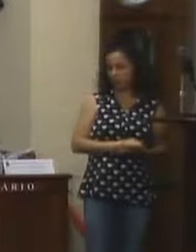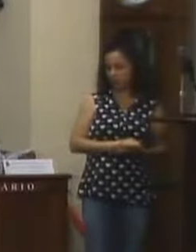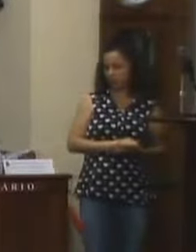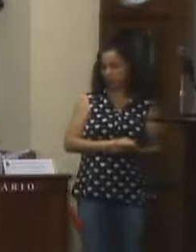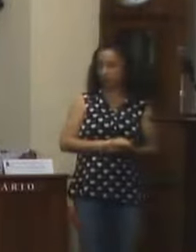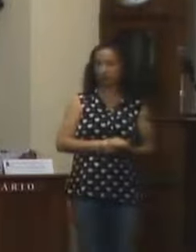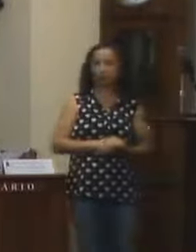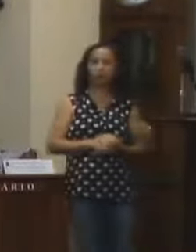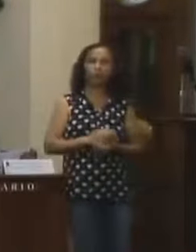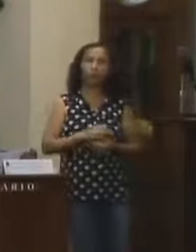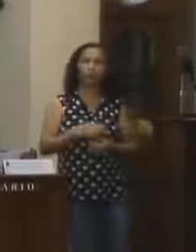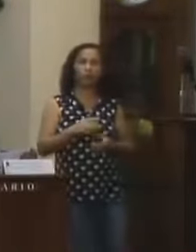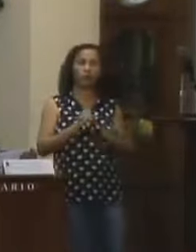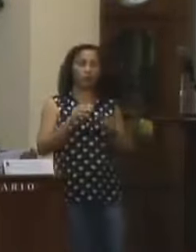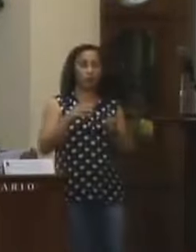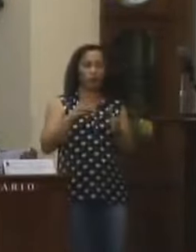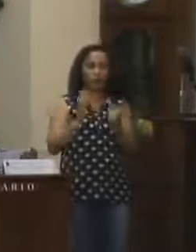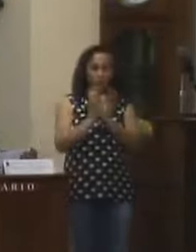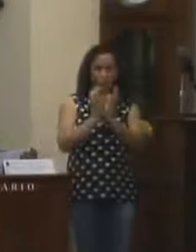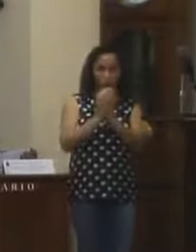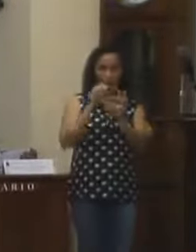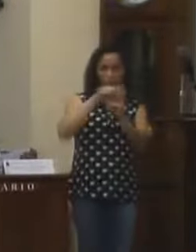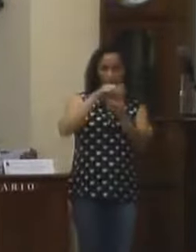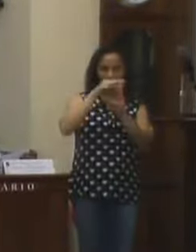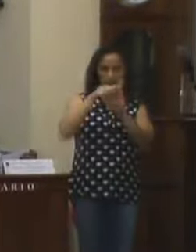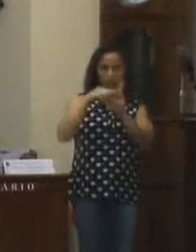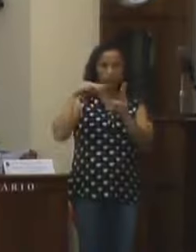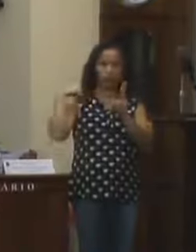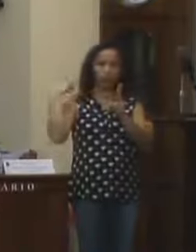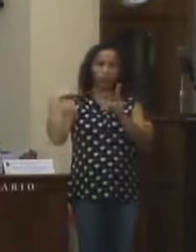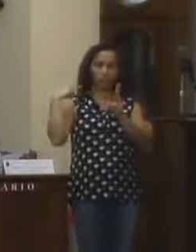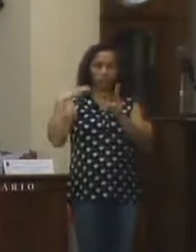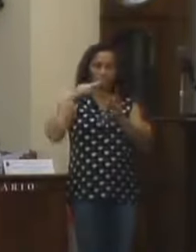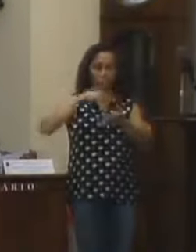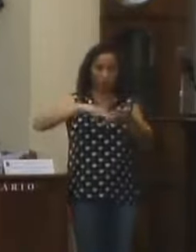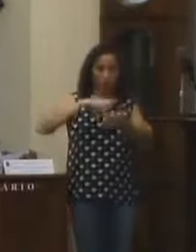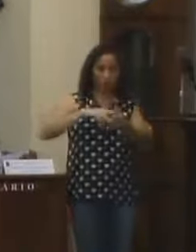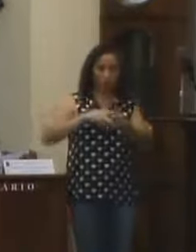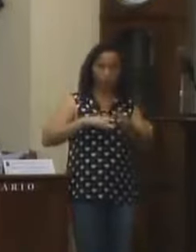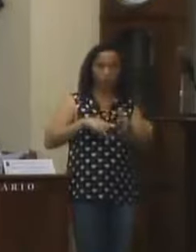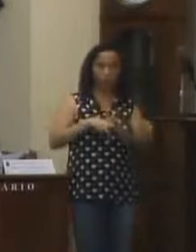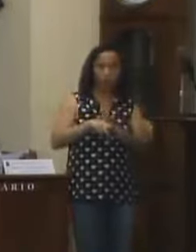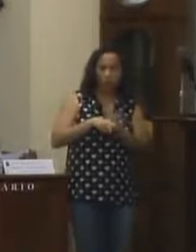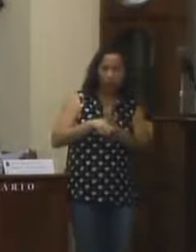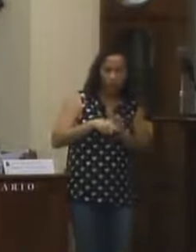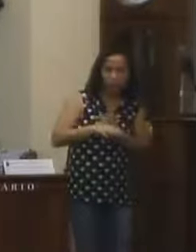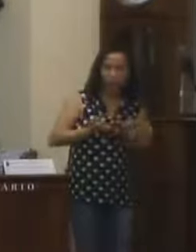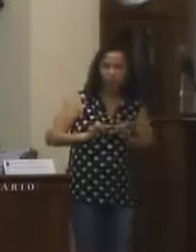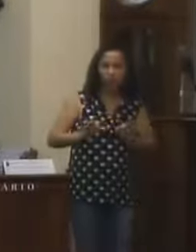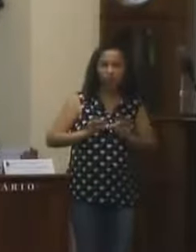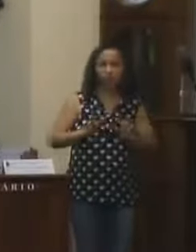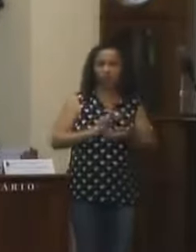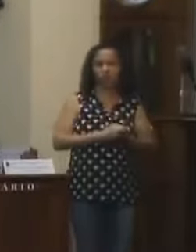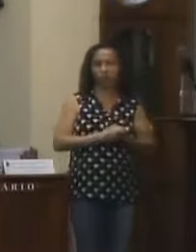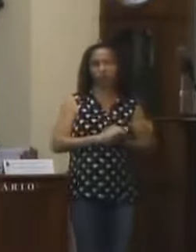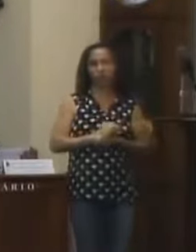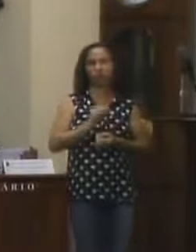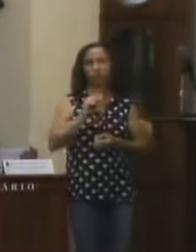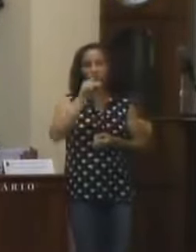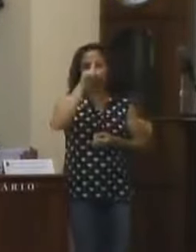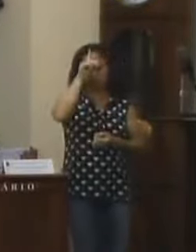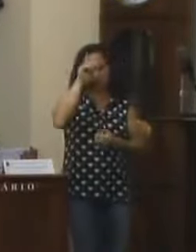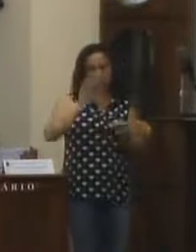Parecer da Comissão Permanente de Saúde Pública, referente ao projeto de lei ordinária número 033 de 2017. Autor, vereador Fábio